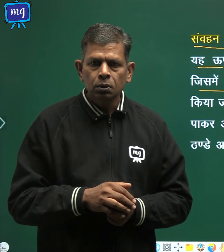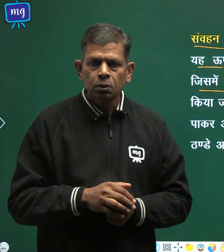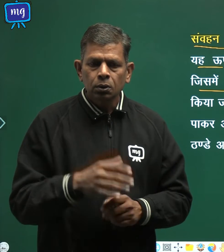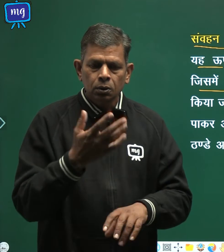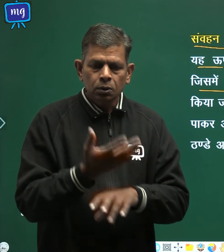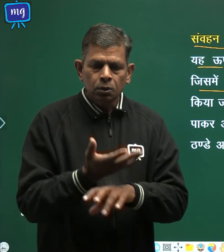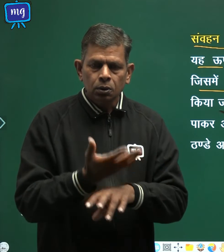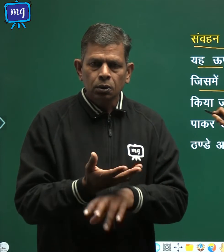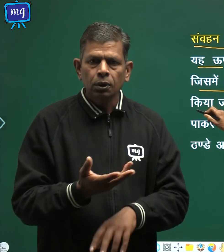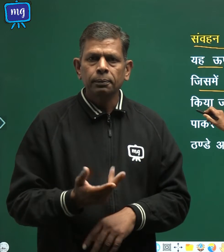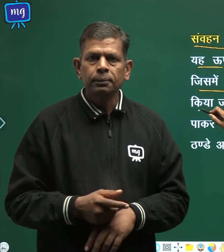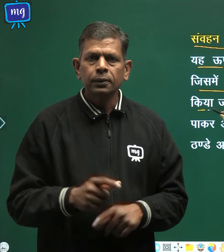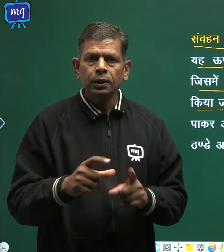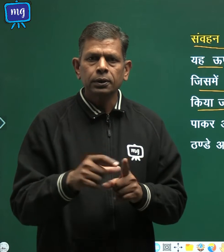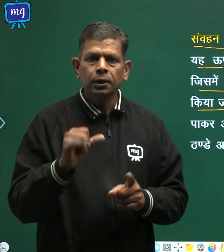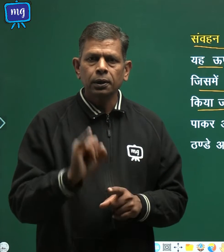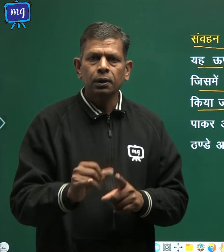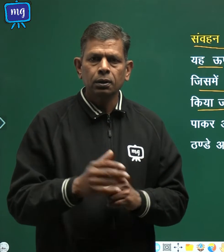गर्म किया जाता है